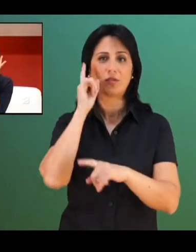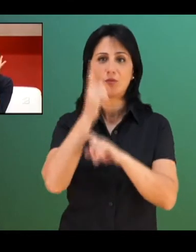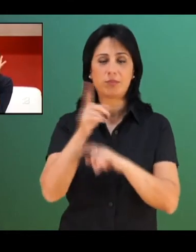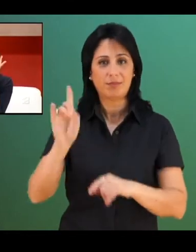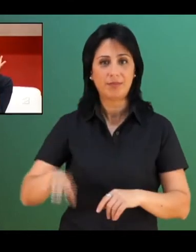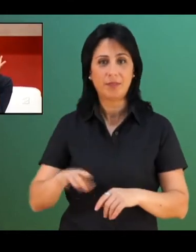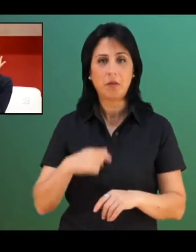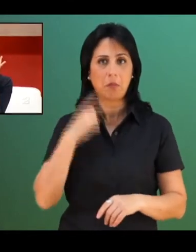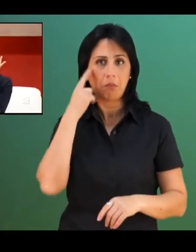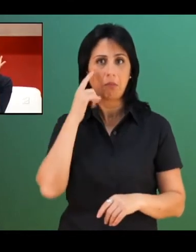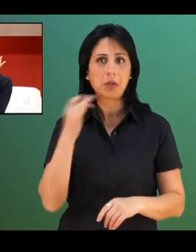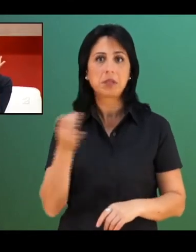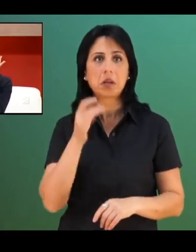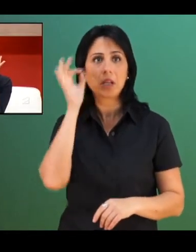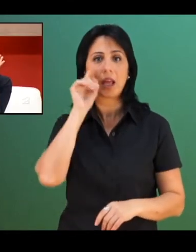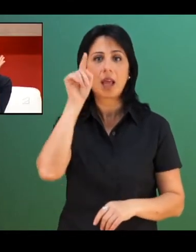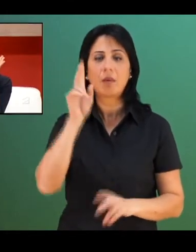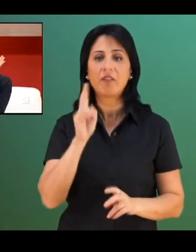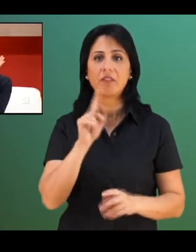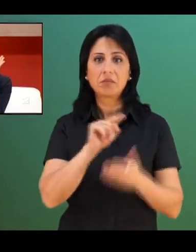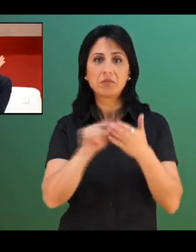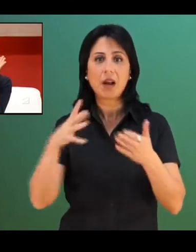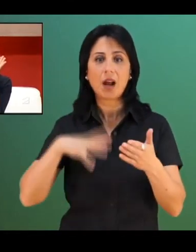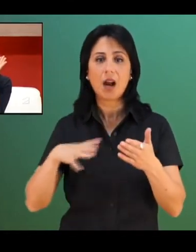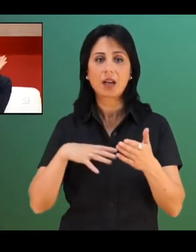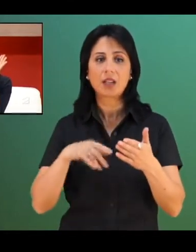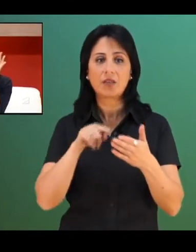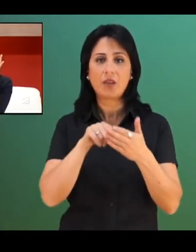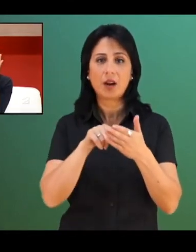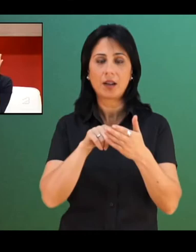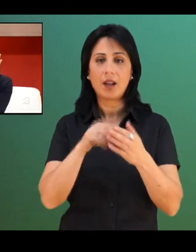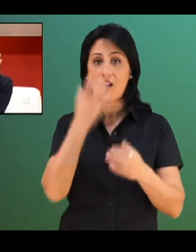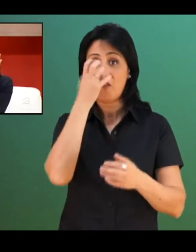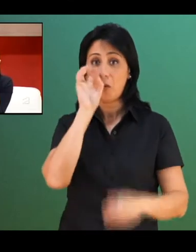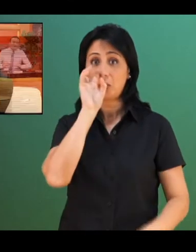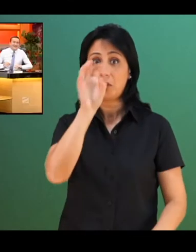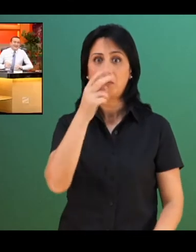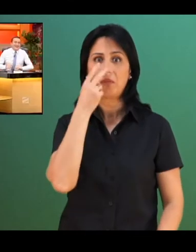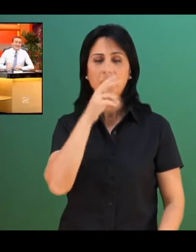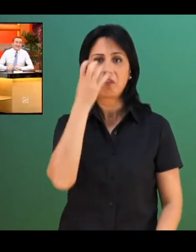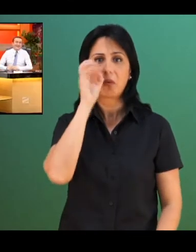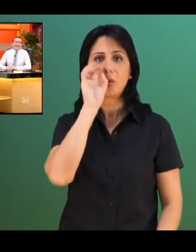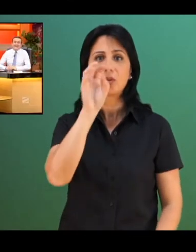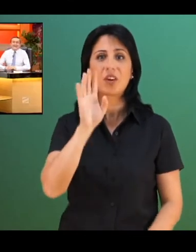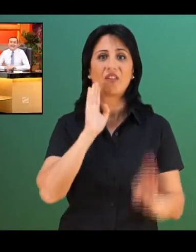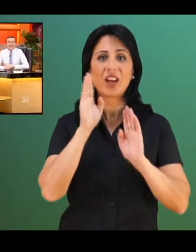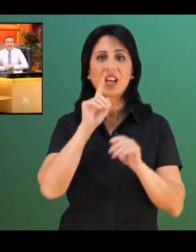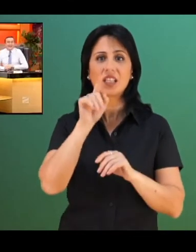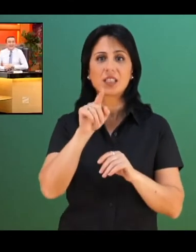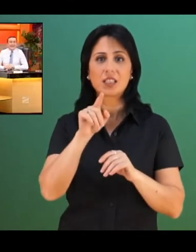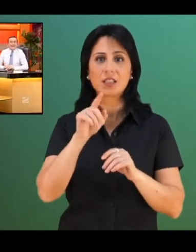ავატარის ფოტოს და რას ხედა ვიღაცა ტახივი გასიებული ტიპი